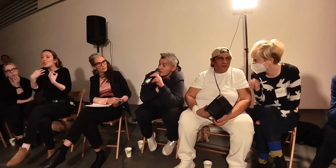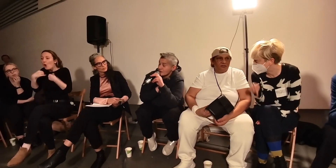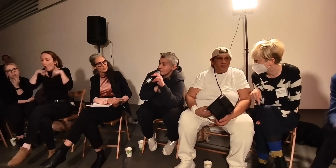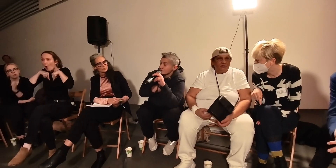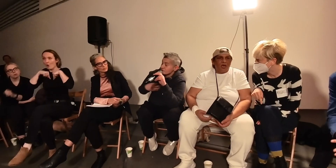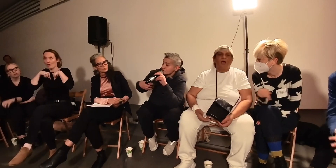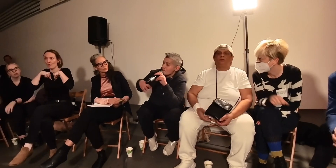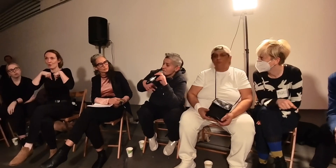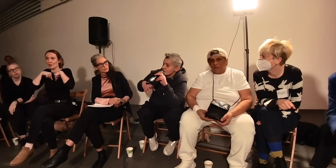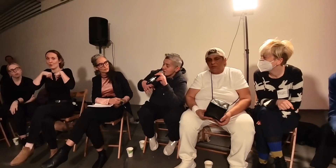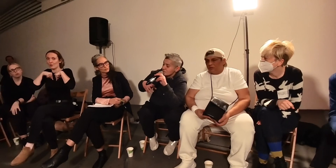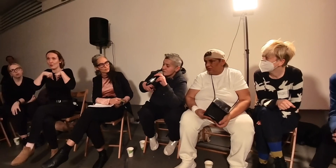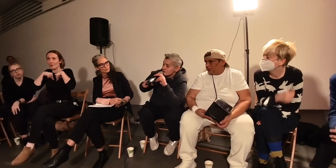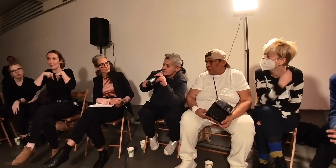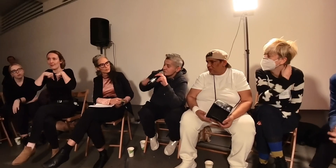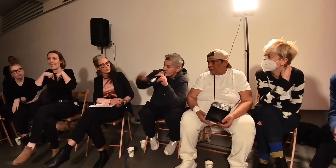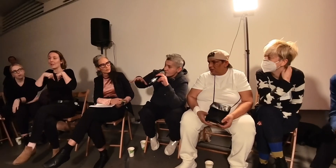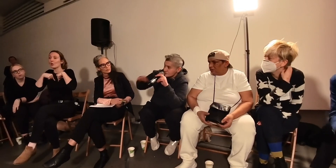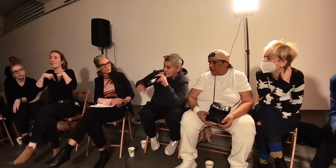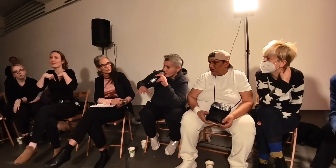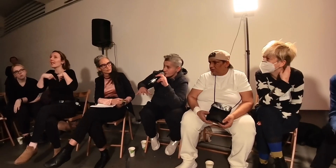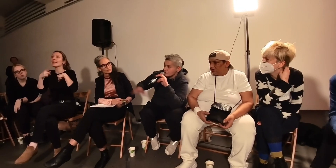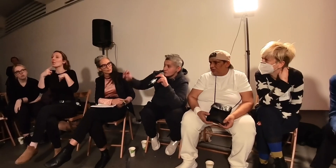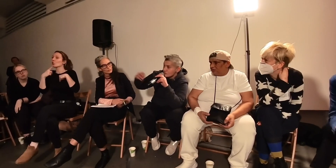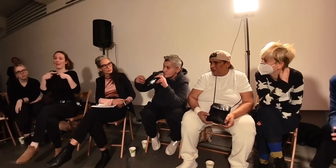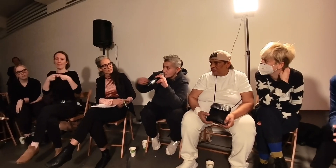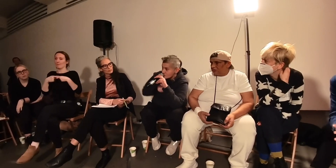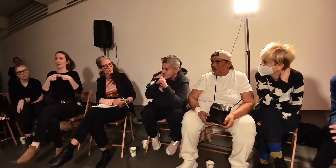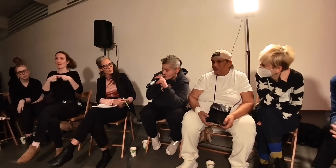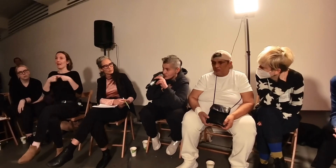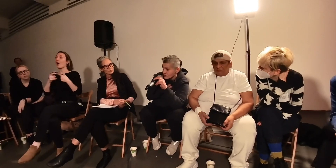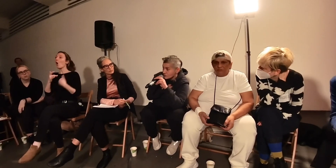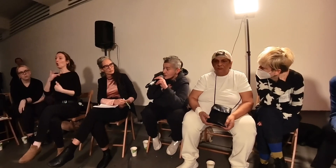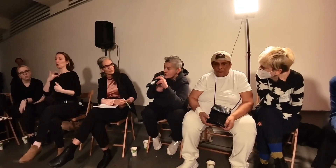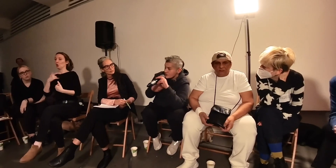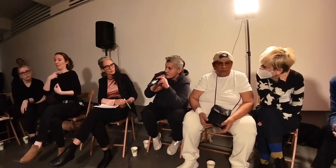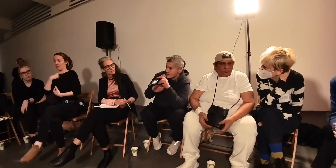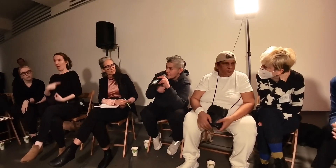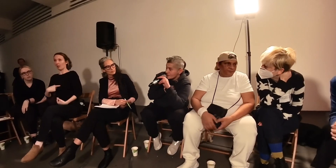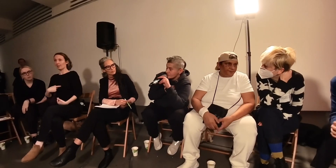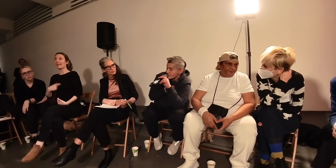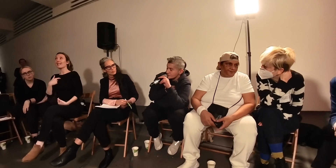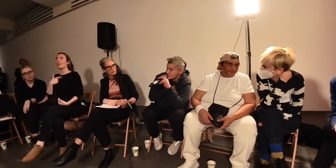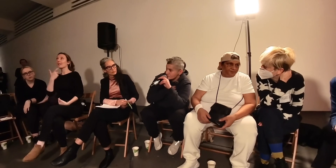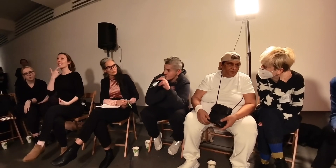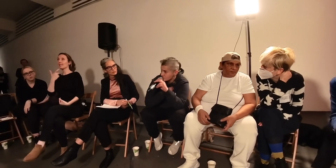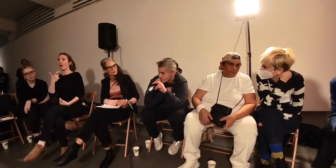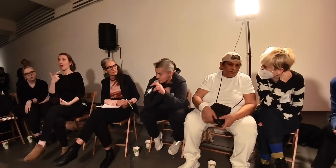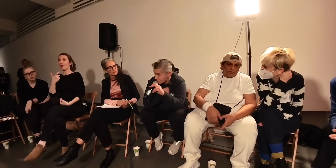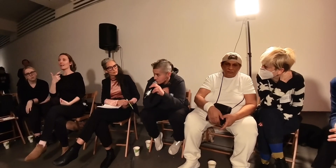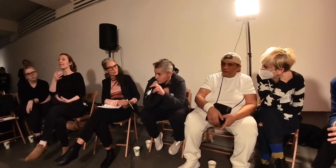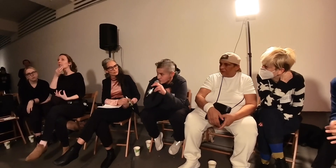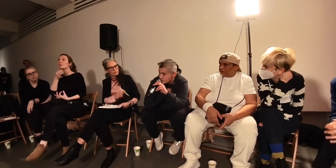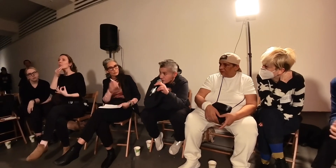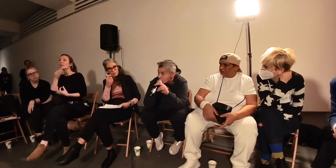jo. Teď nemluvím za nás, za kolektiv, mluvím za mě, za Moniku. Kdybych já teda chtěla zabít